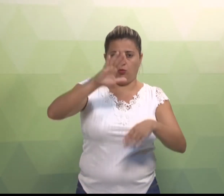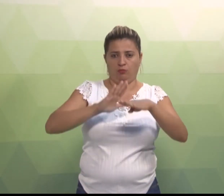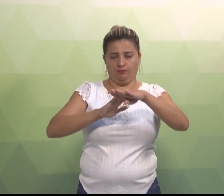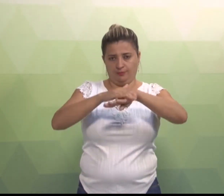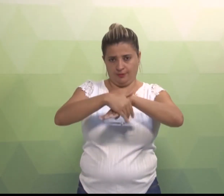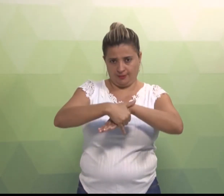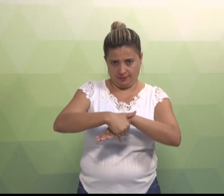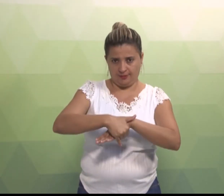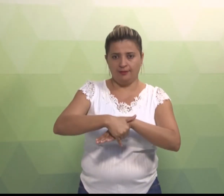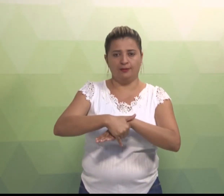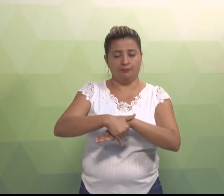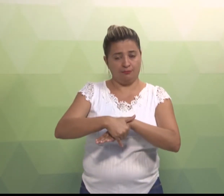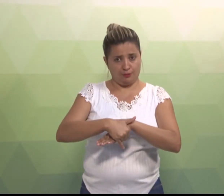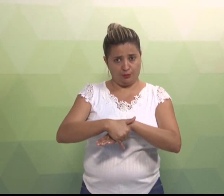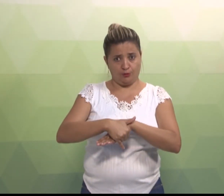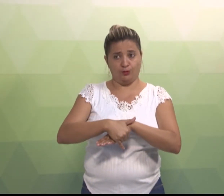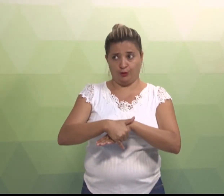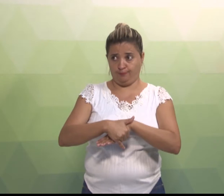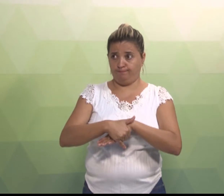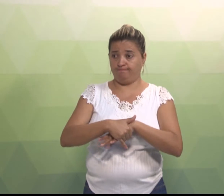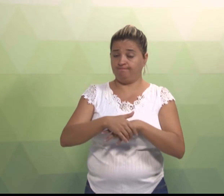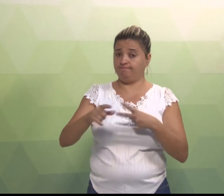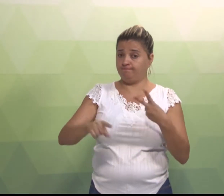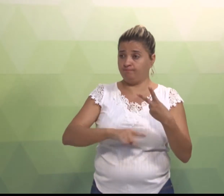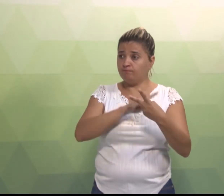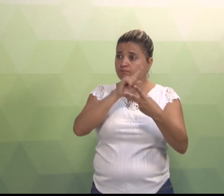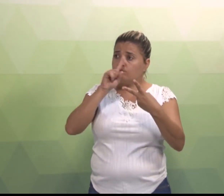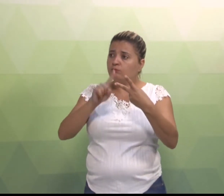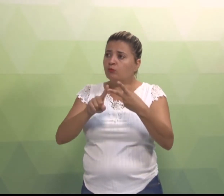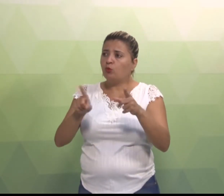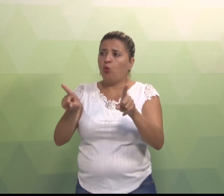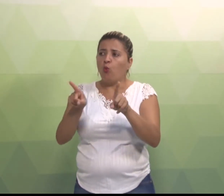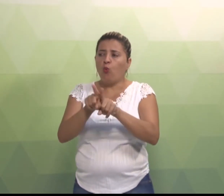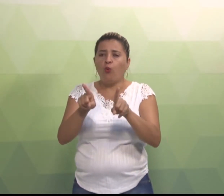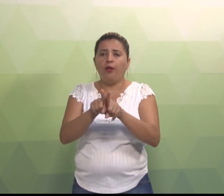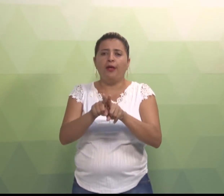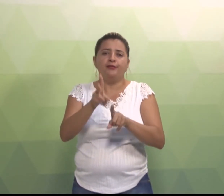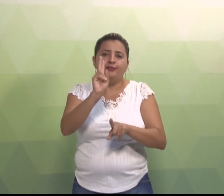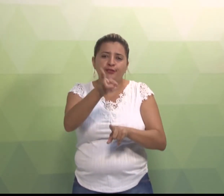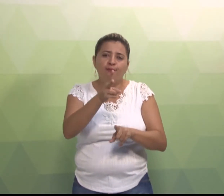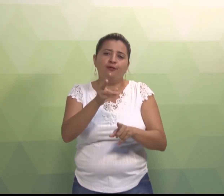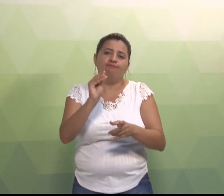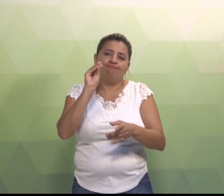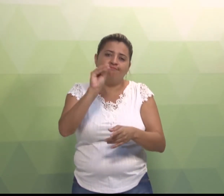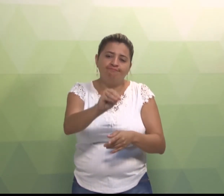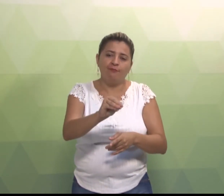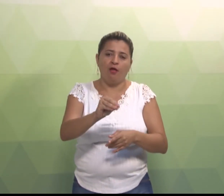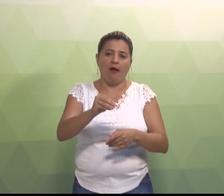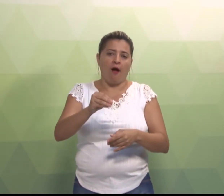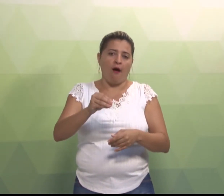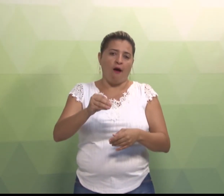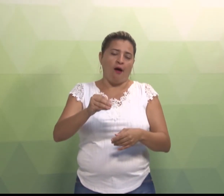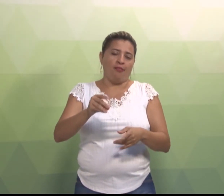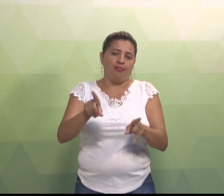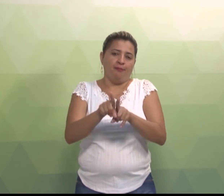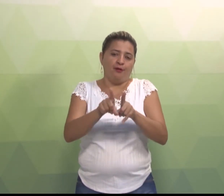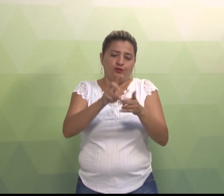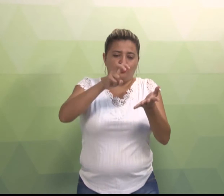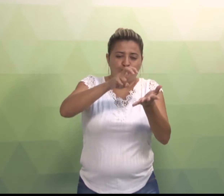9 horas da noite. O 9 mais a noite. O segundo exemplo que também nós podemos colocar